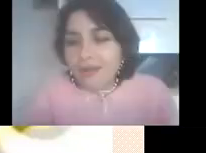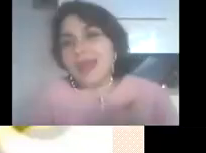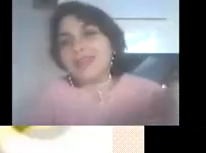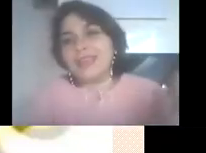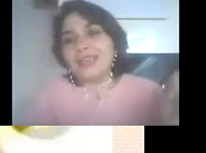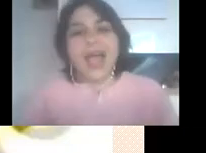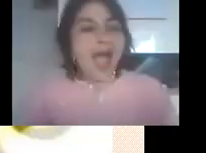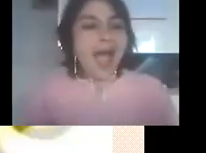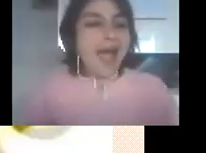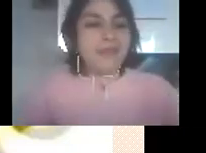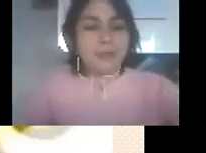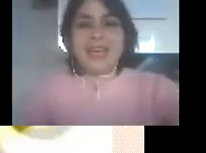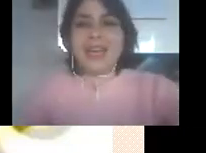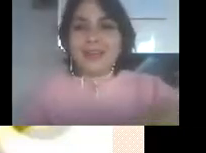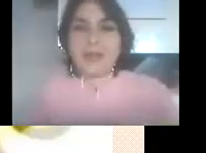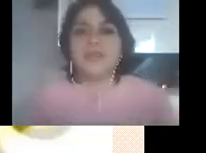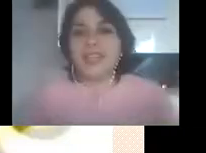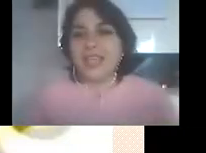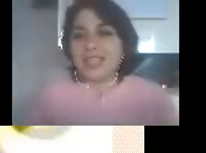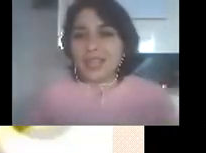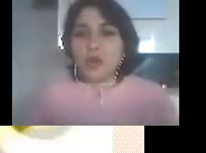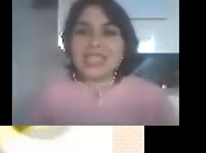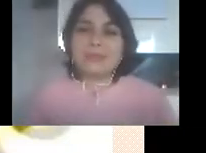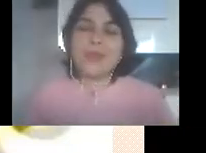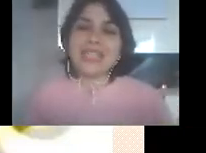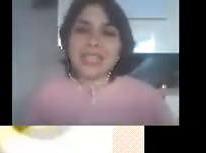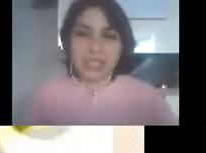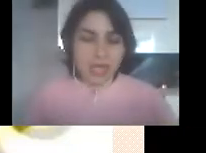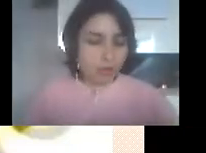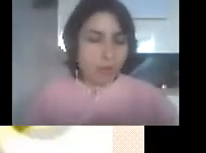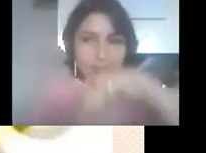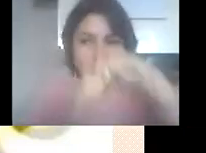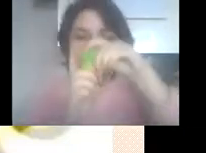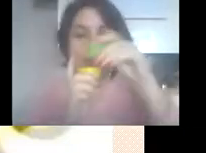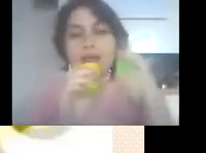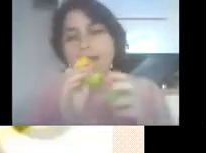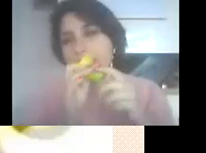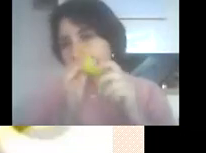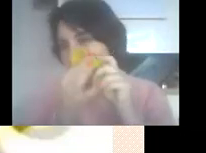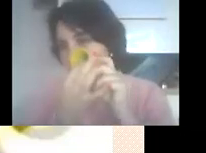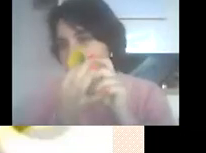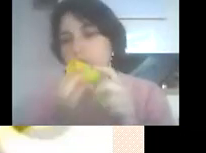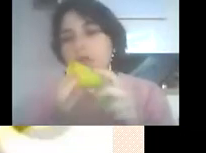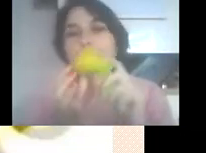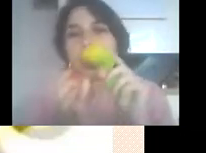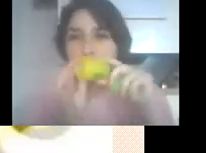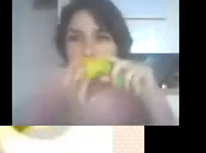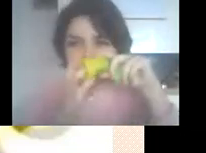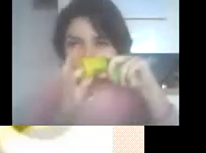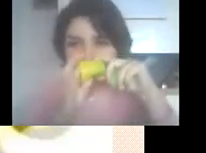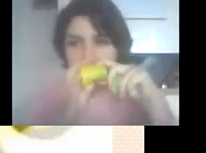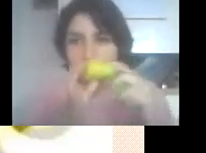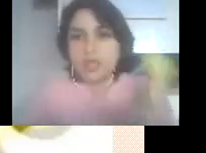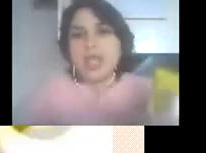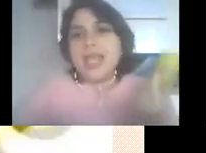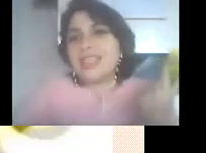¡Correcto, Mati! A ver, miren hasta acá. Tengo unas plasticinas como las que tengo acá, ¿cierto? Como los Play-Doh que tengo